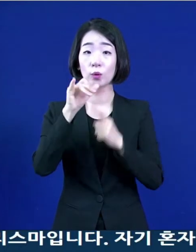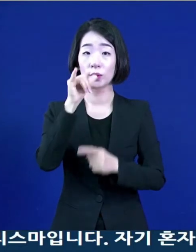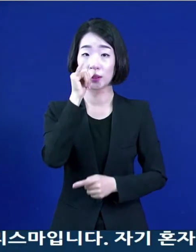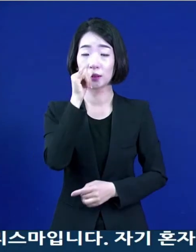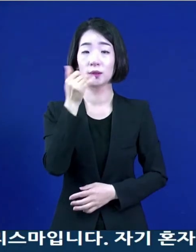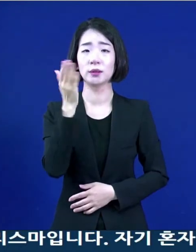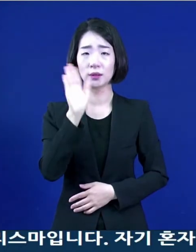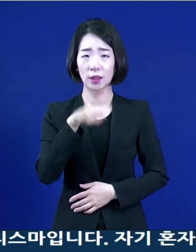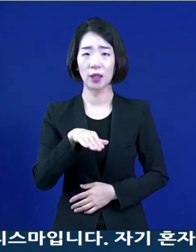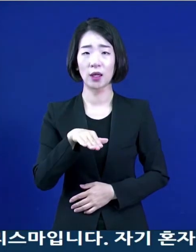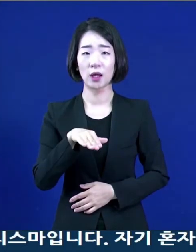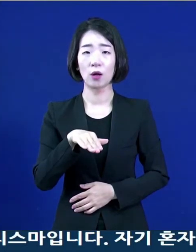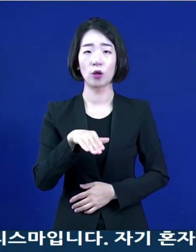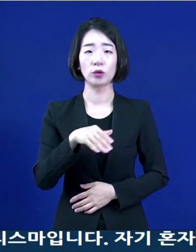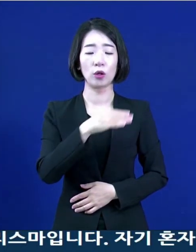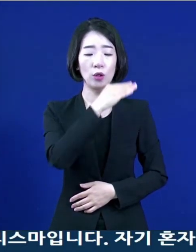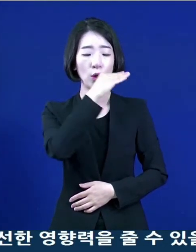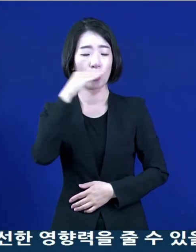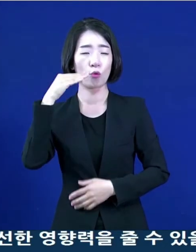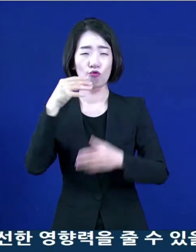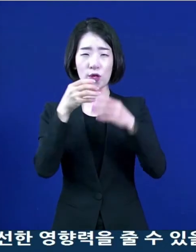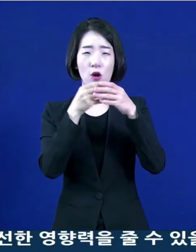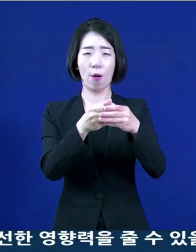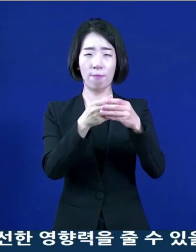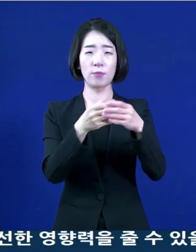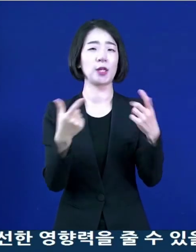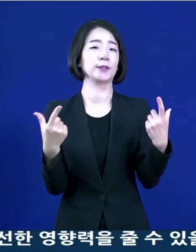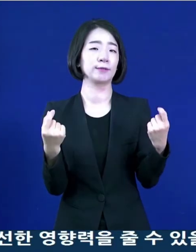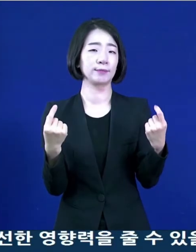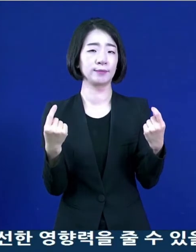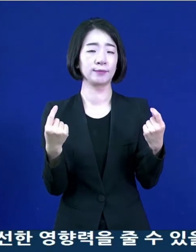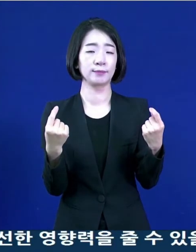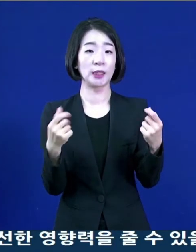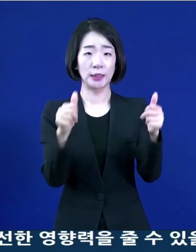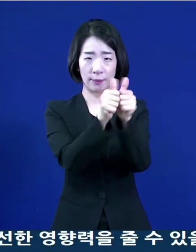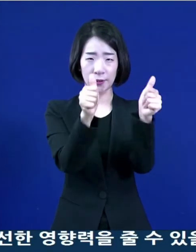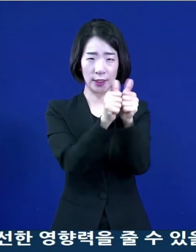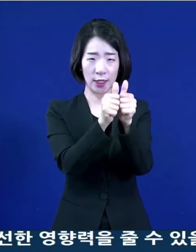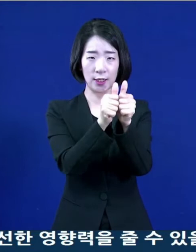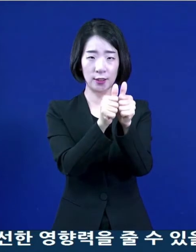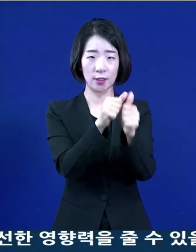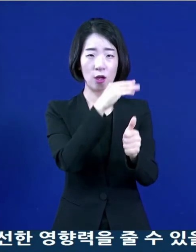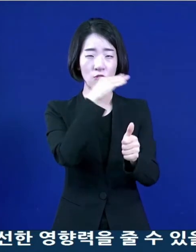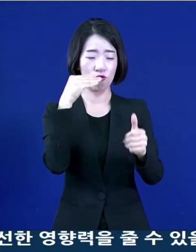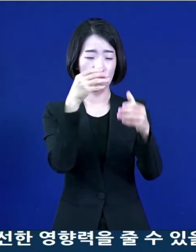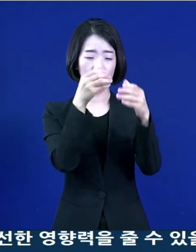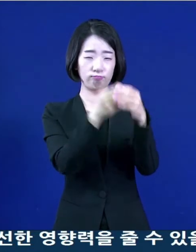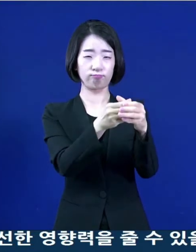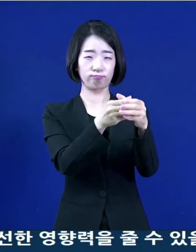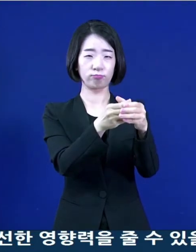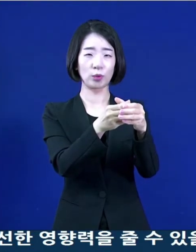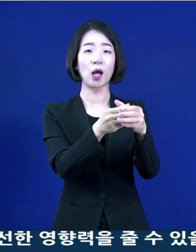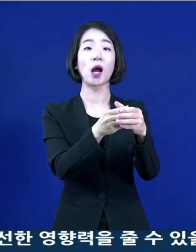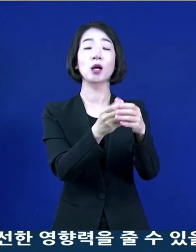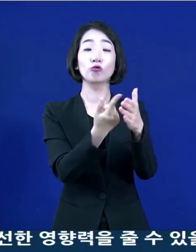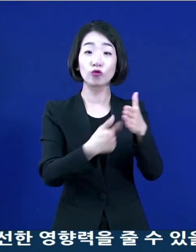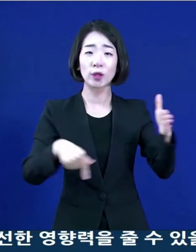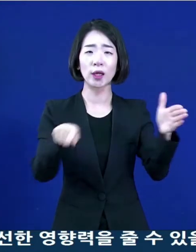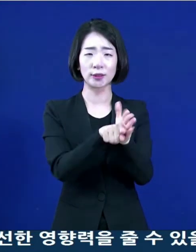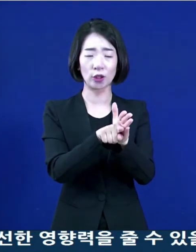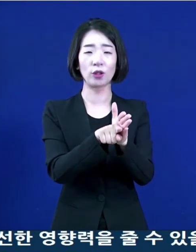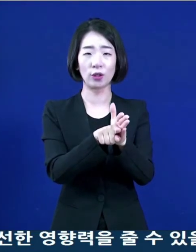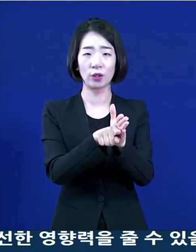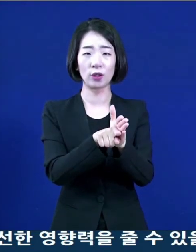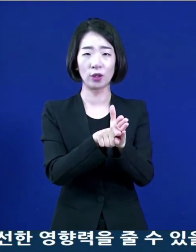드러난 위엄이 있는 모습이에요. 남자들이 위엄이 있으려면 신사적이어야 됩니다. 근데 이와